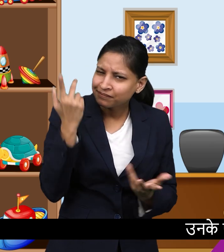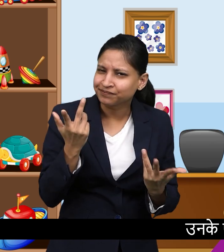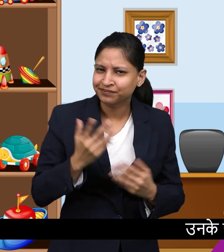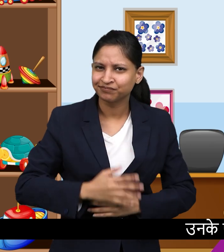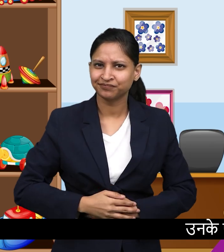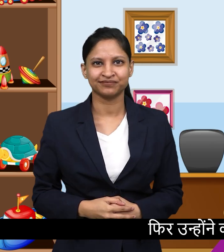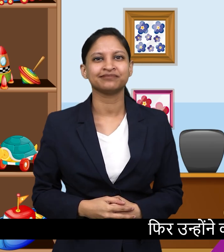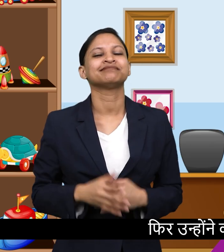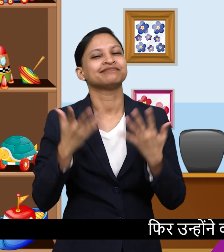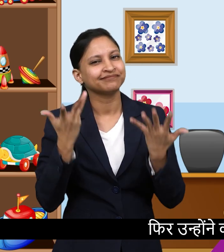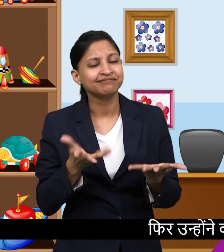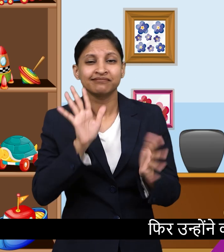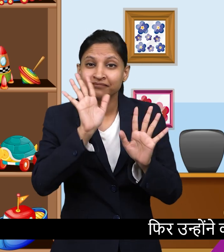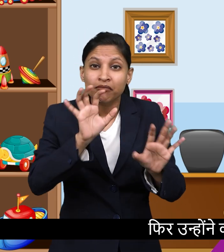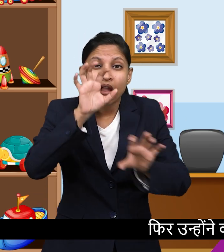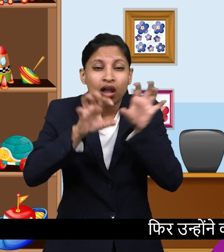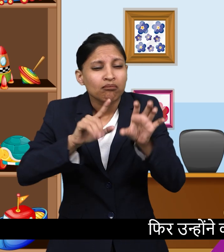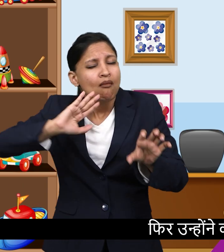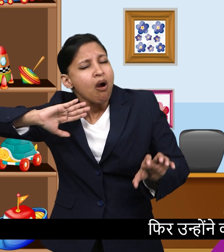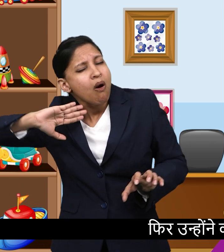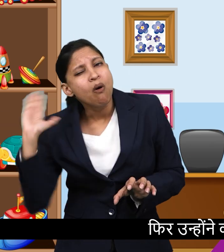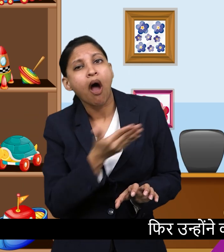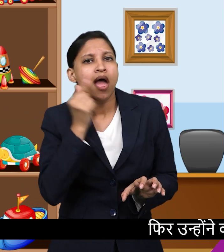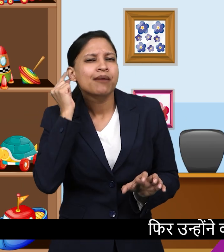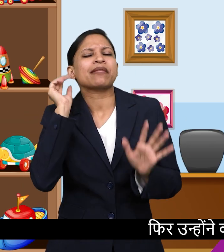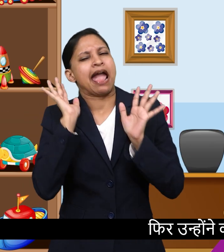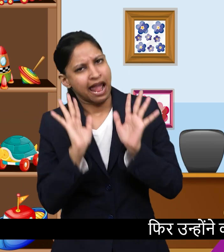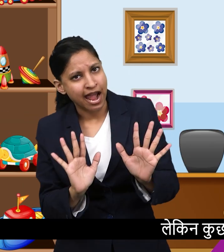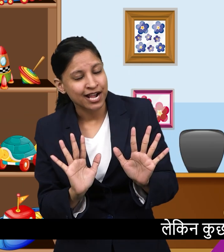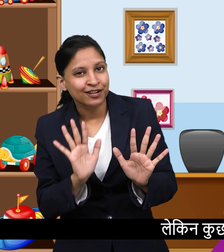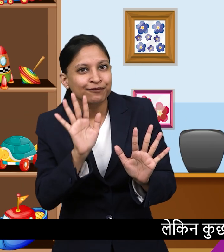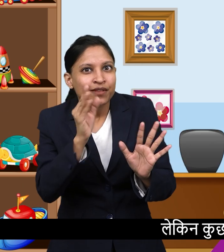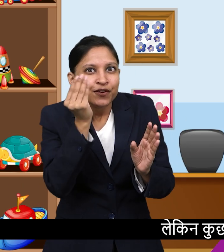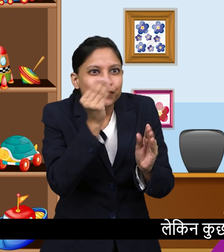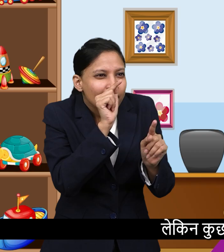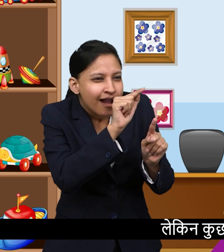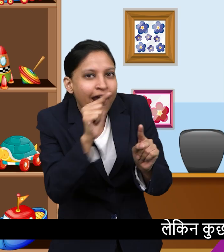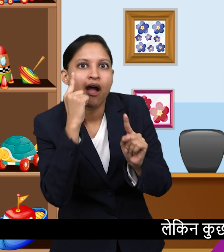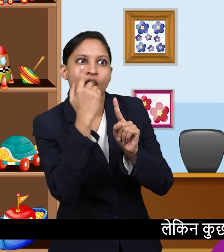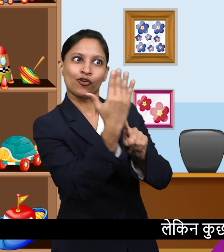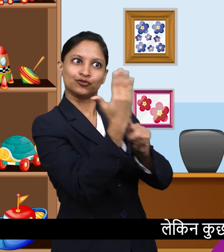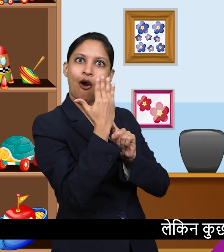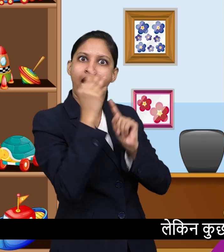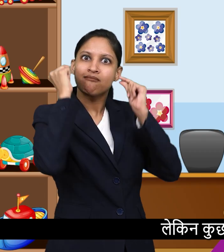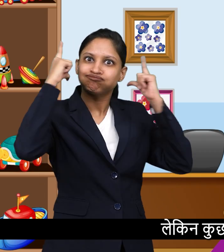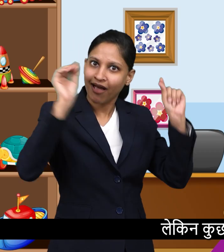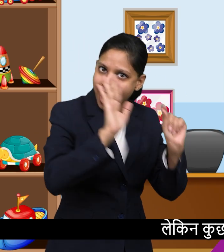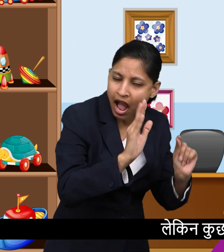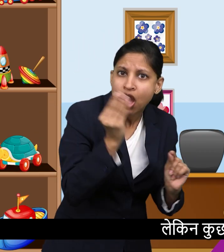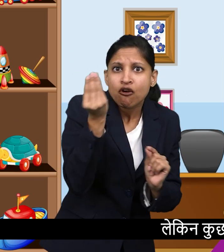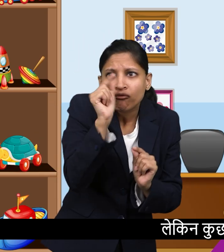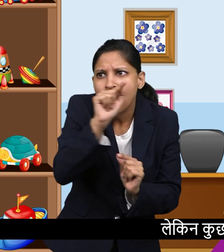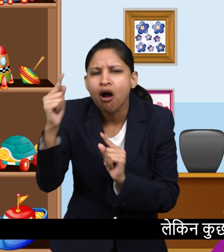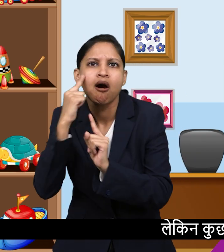होते? फिर उन्होंने कहा कि सभी जानवरों के कान होते हैं, लेकिन कुछ जानवरों में कान दिखाई नहीं देते।